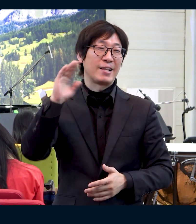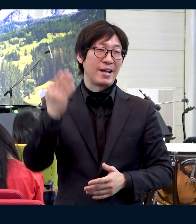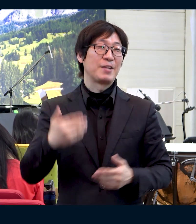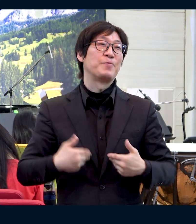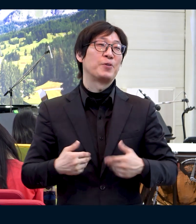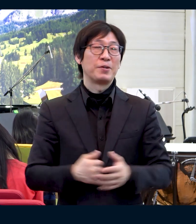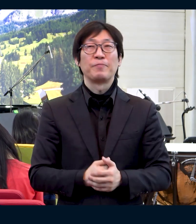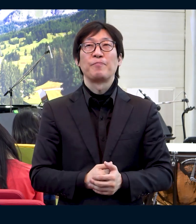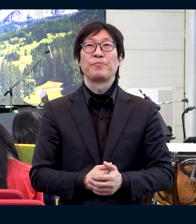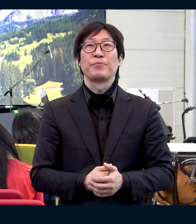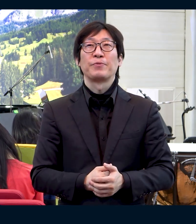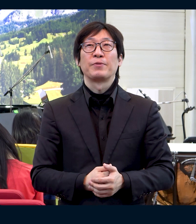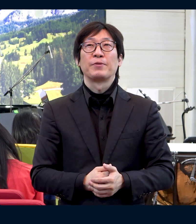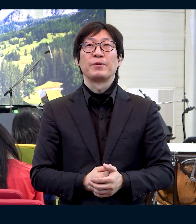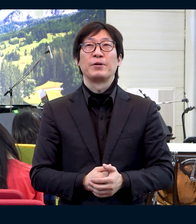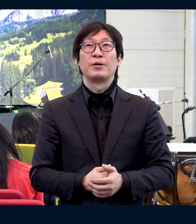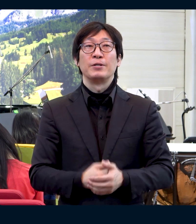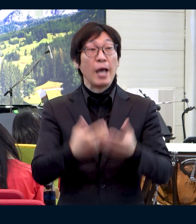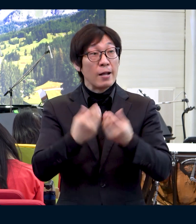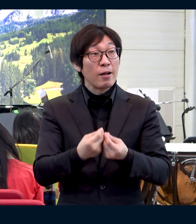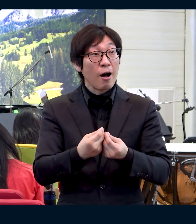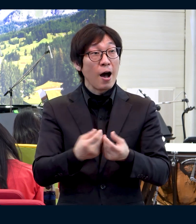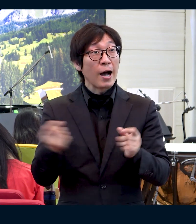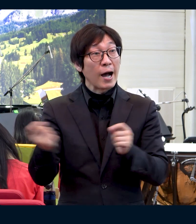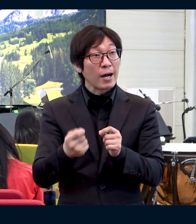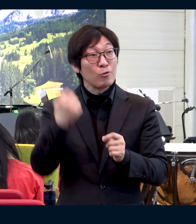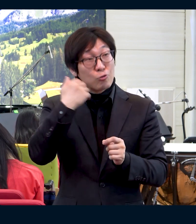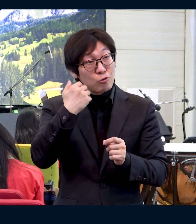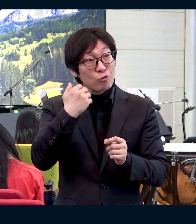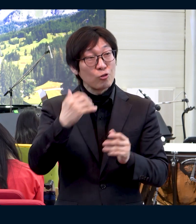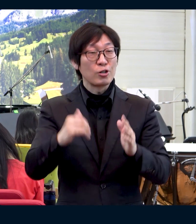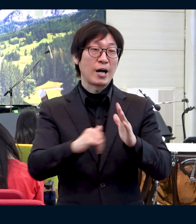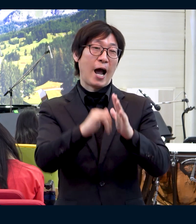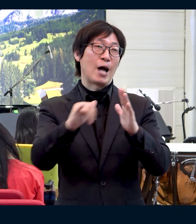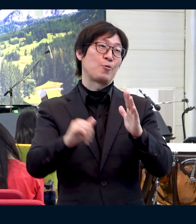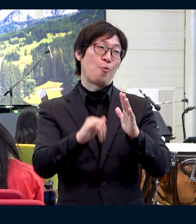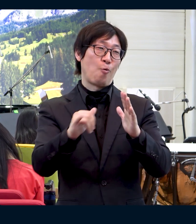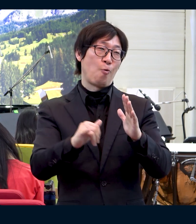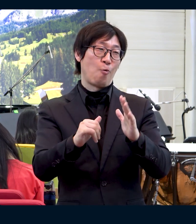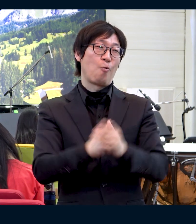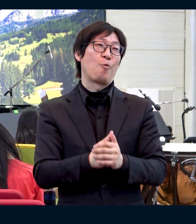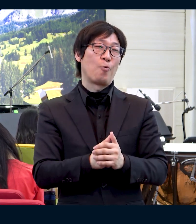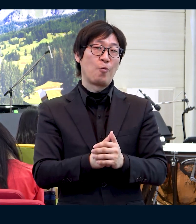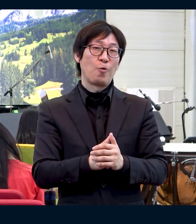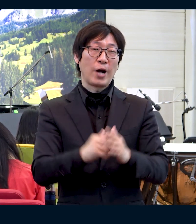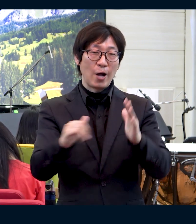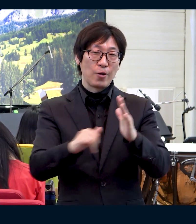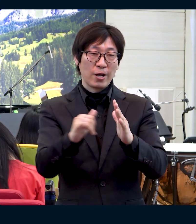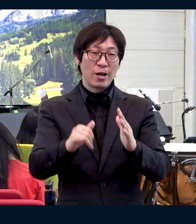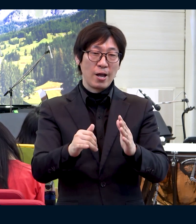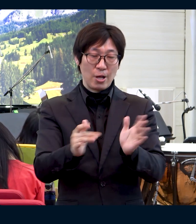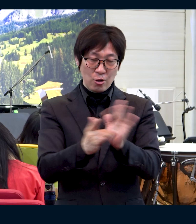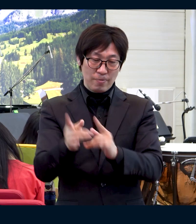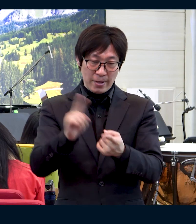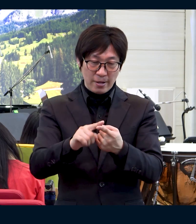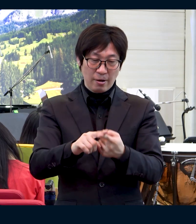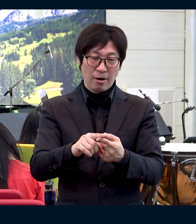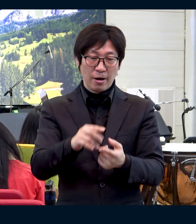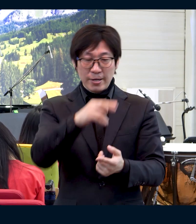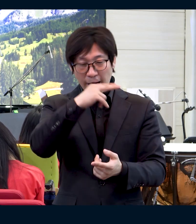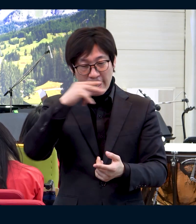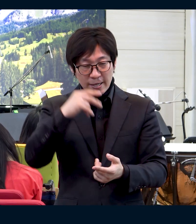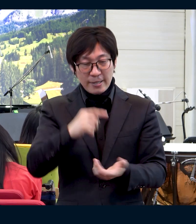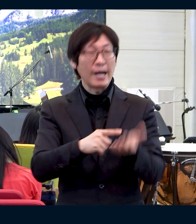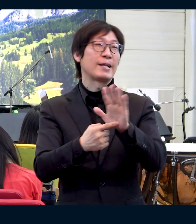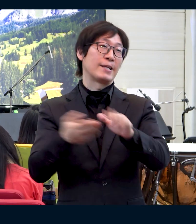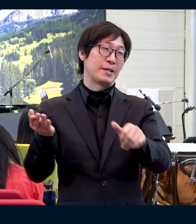우리 가까이에서는요, 가족들에게 먼저 죽게 대하듯 하시기 바랍니다. 우리